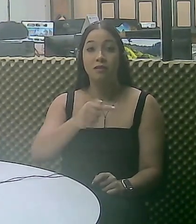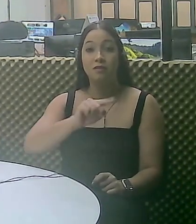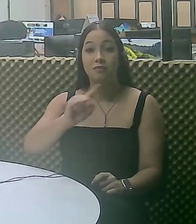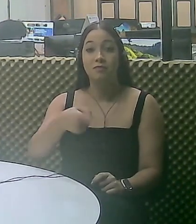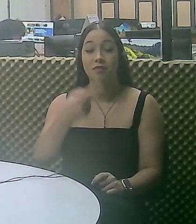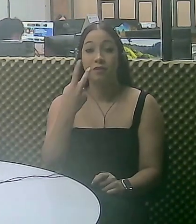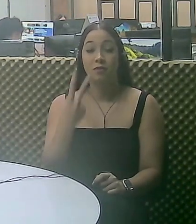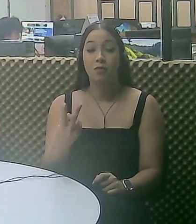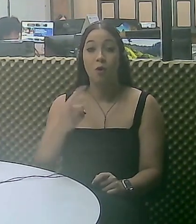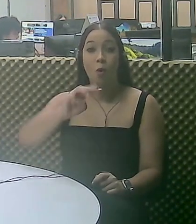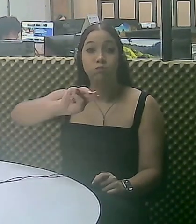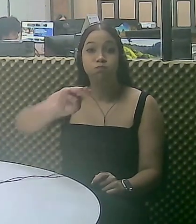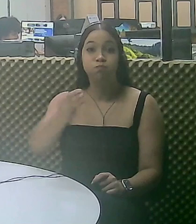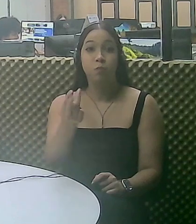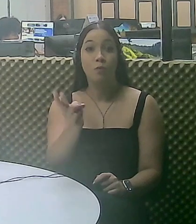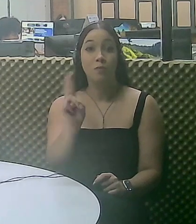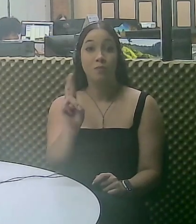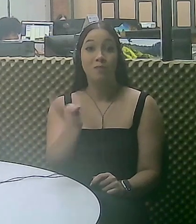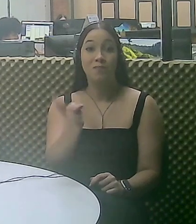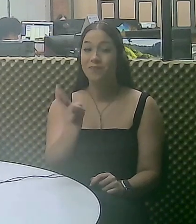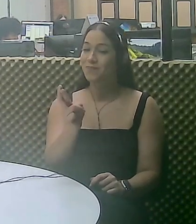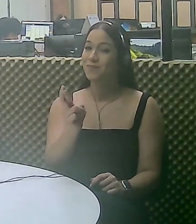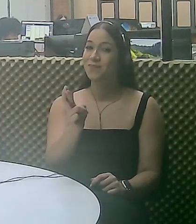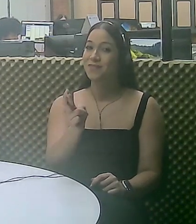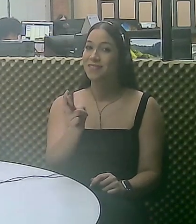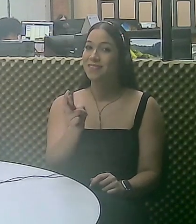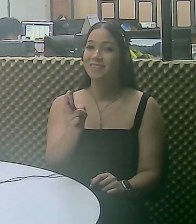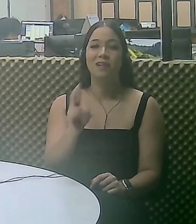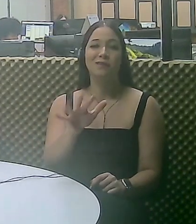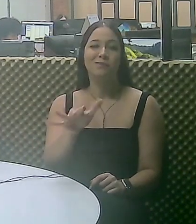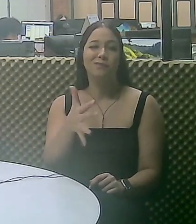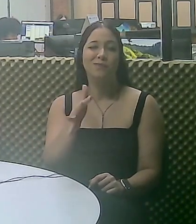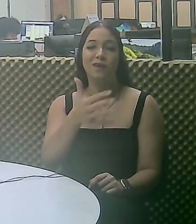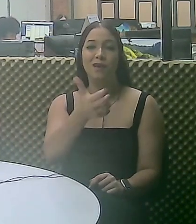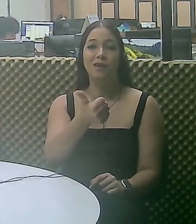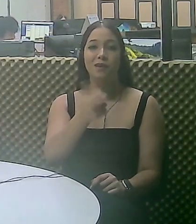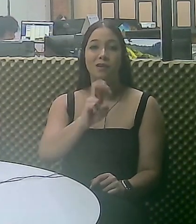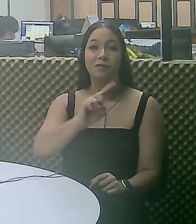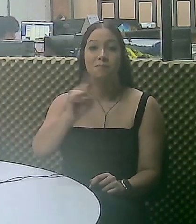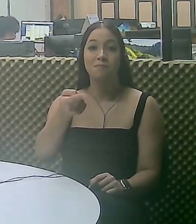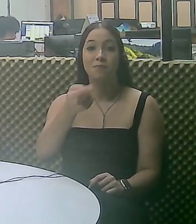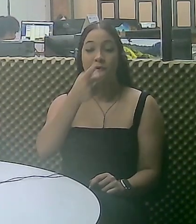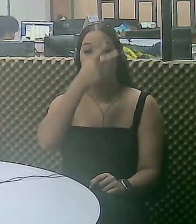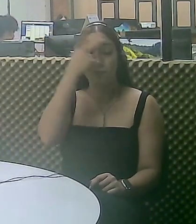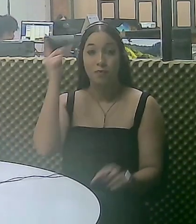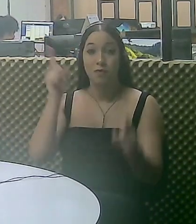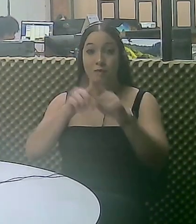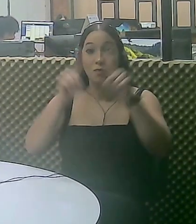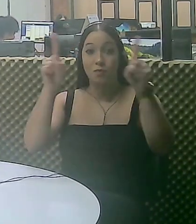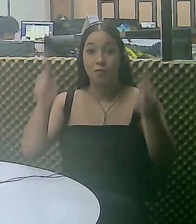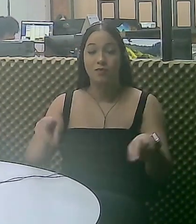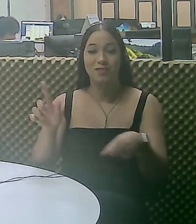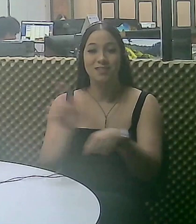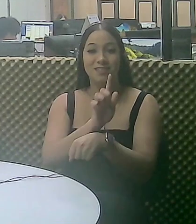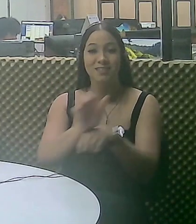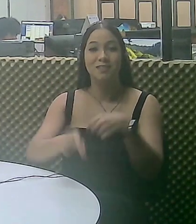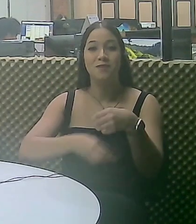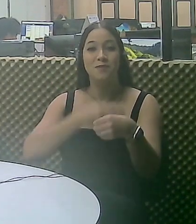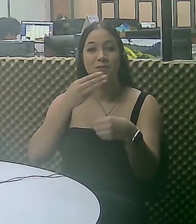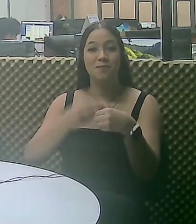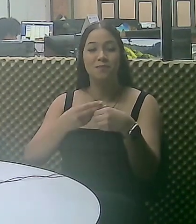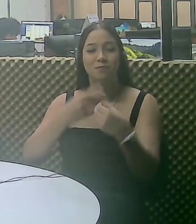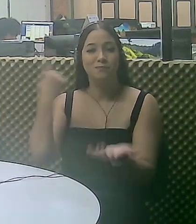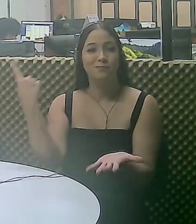milhões de reais, considerando em torno de 15 mil servidores. A gestão municipal